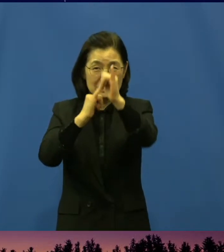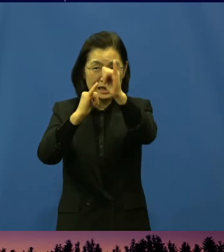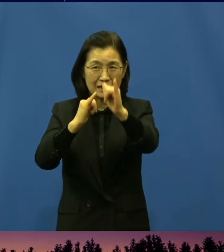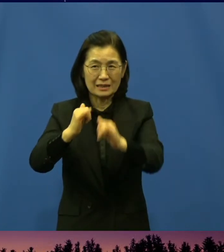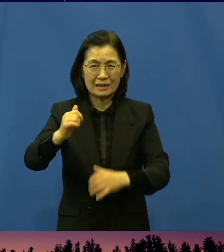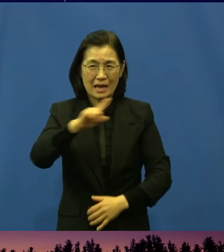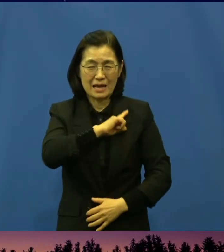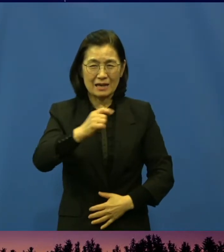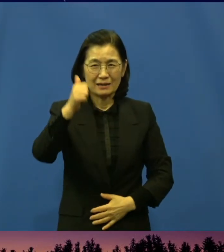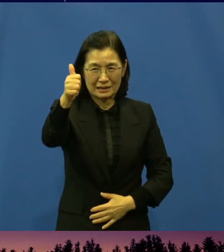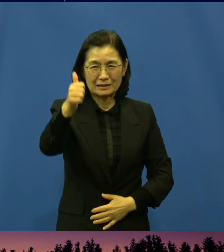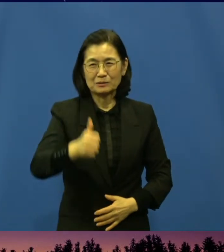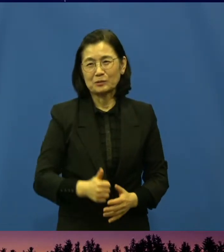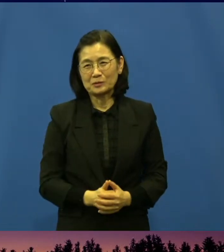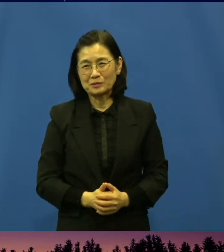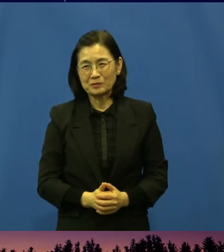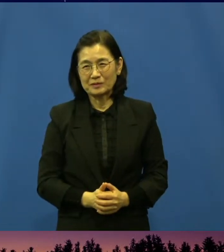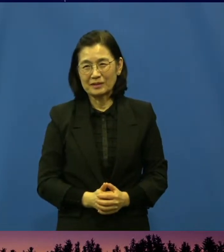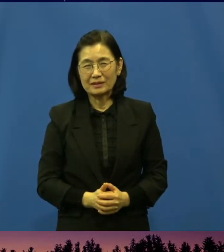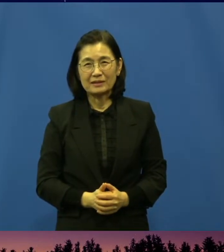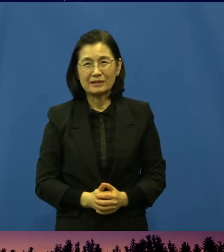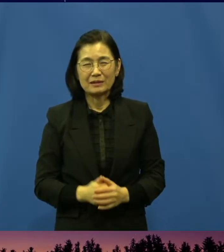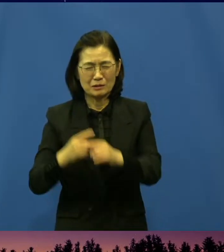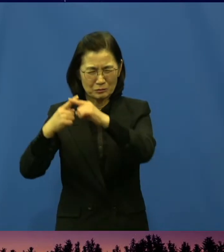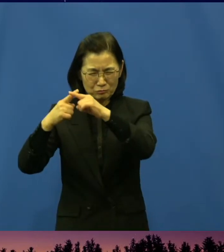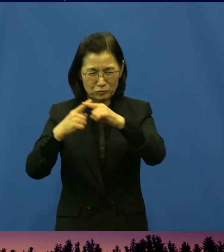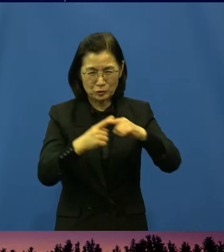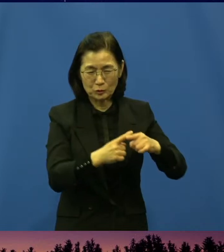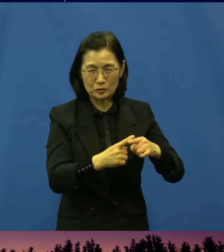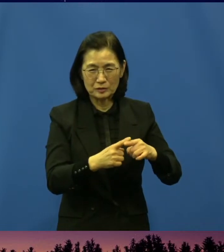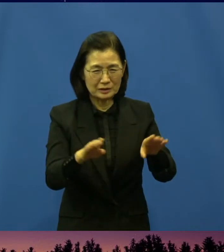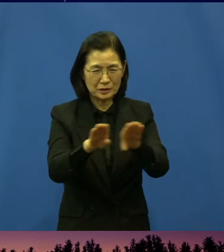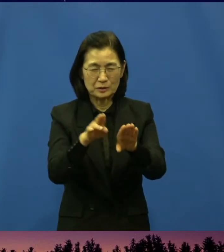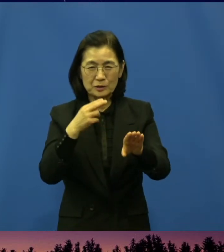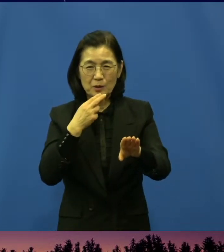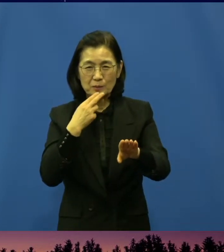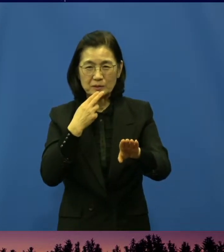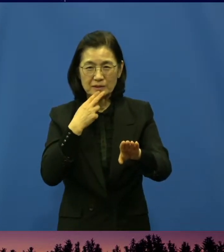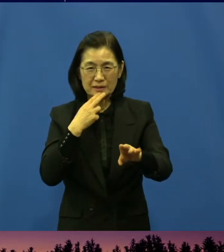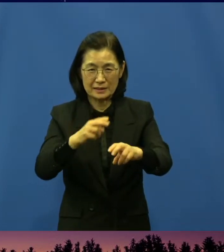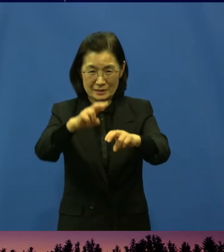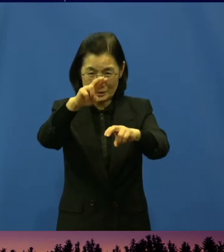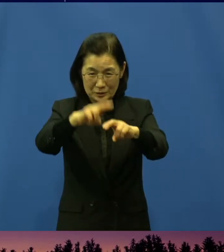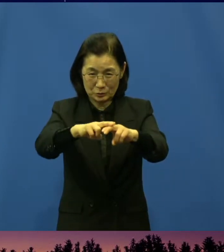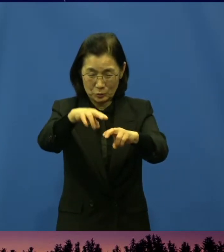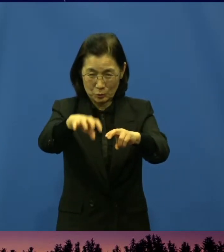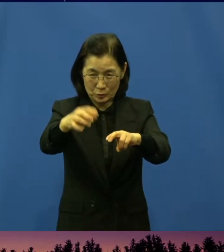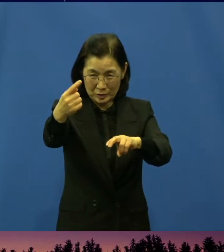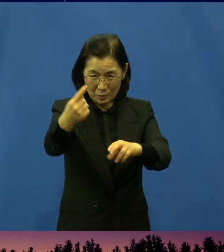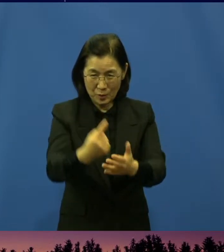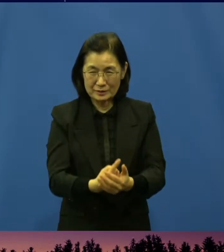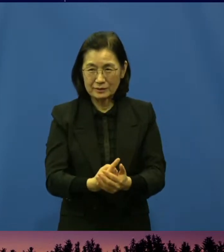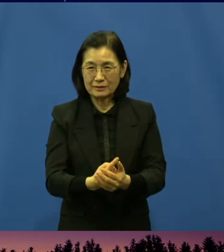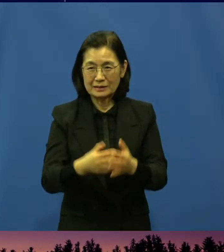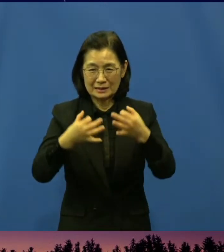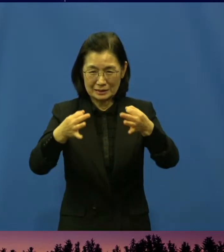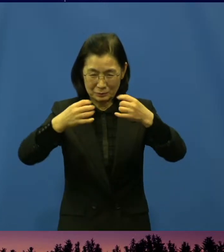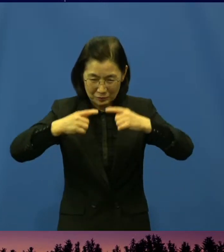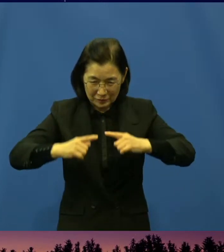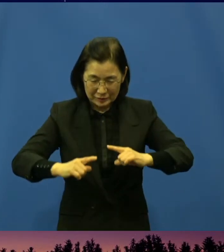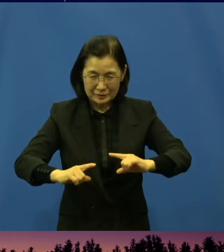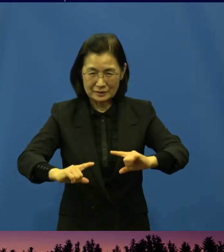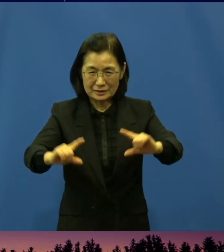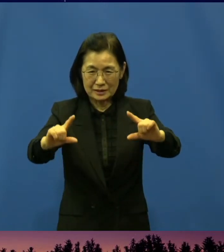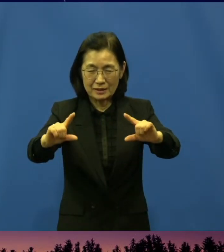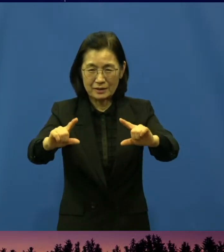그냥 이 자리에 나는 무조건 기도의 자리를 지키고, 여러분들이 이 철야에 여러분 자리를